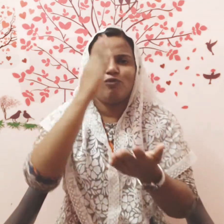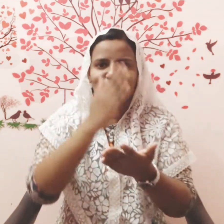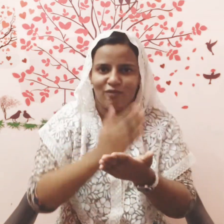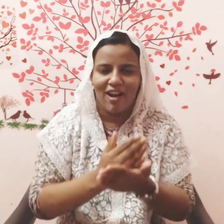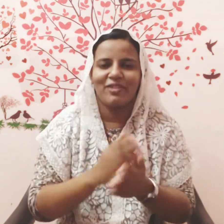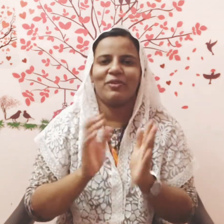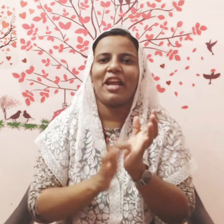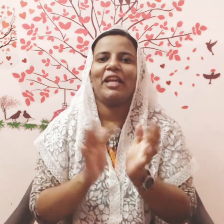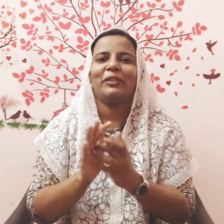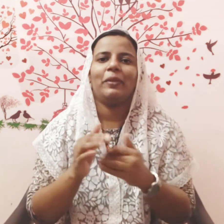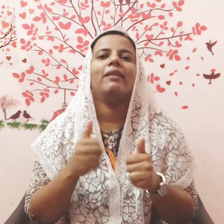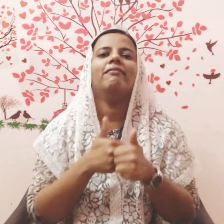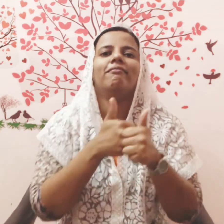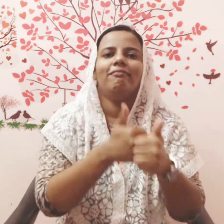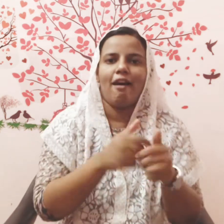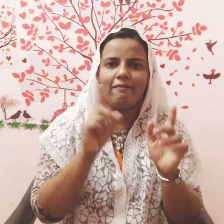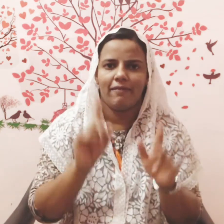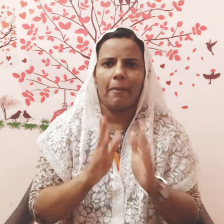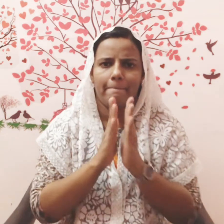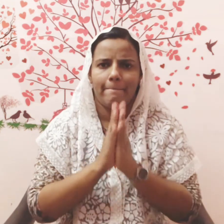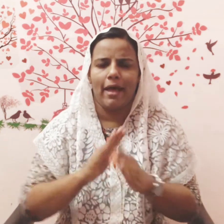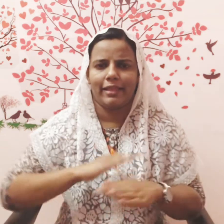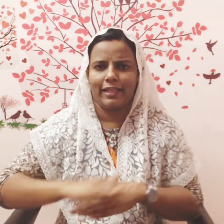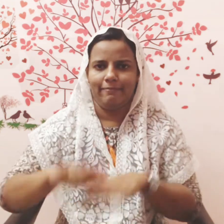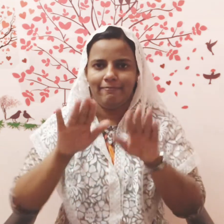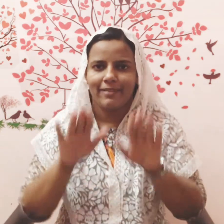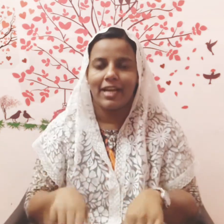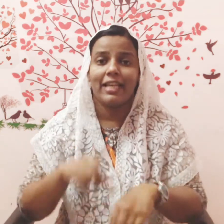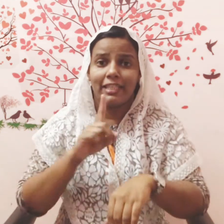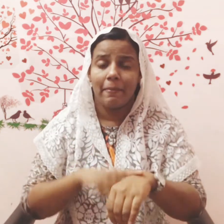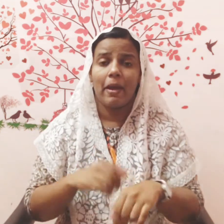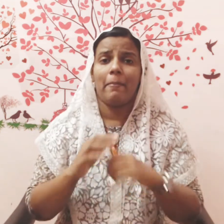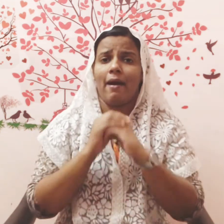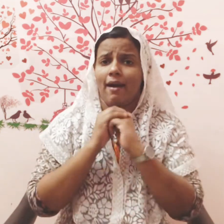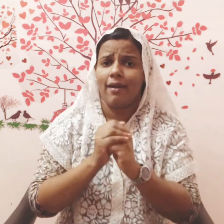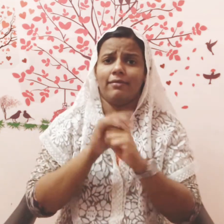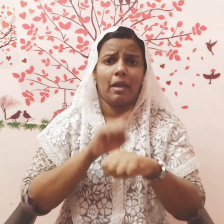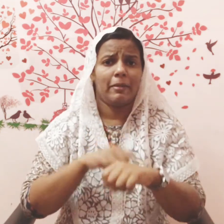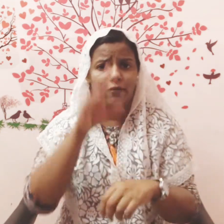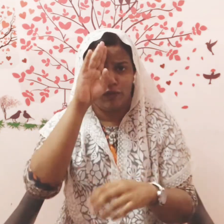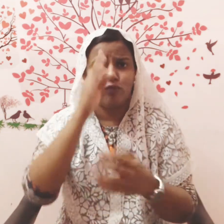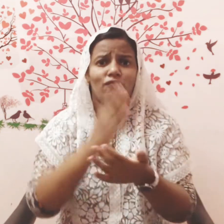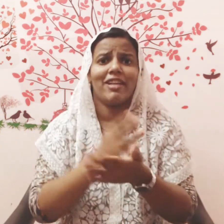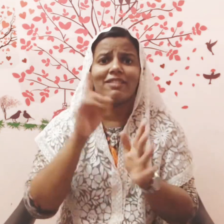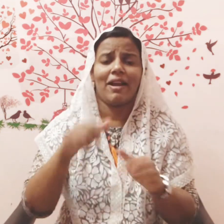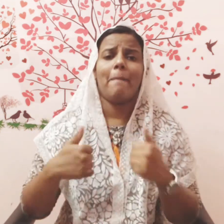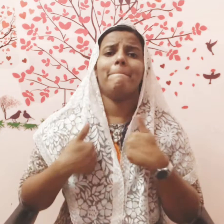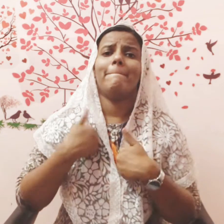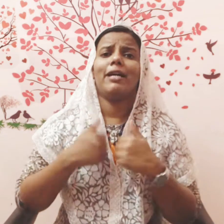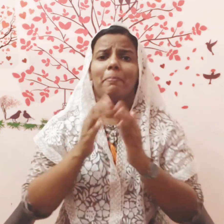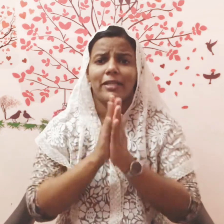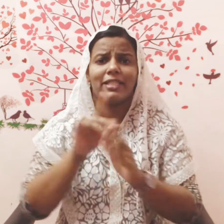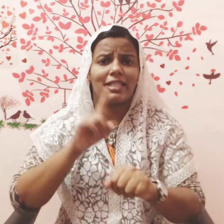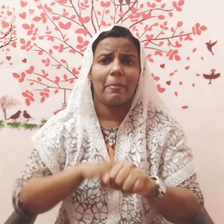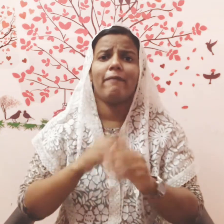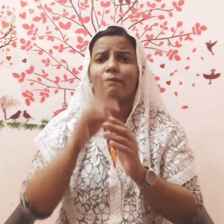വിശ്വാസത്തോടെ വേണം യേശുവിനെ അപ്രോച്ച് ചെയ്യാൻ. പ്രാർത്ഥിക്കാൻ പായിടുമ്പോൾ വിശ്വാസം വേണം, ആരാധന എനിക്ക് ഇരിക്കുമ്പോൾ വിശ്വാസം വേണം. ഒരു ദൈവദാസനോട് പ്രാർത്ഥിക്കാൻ